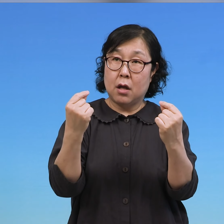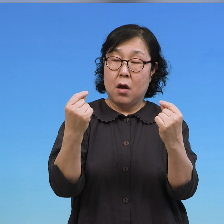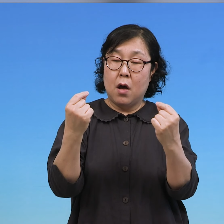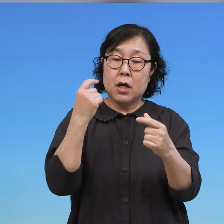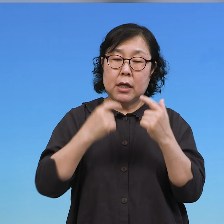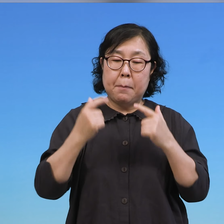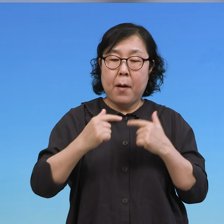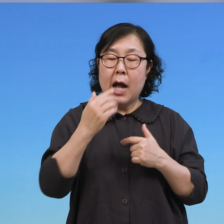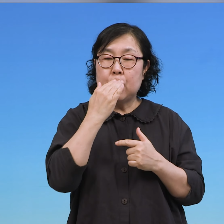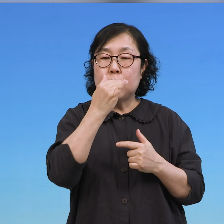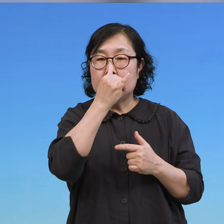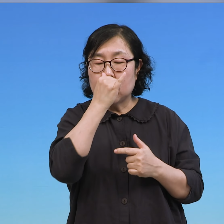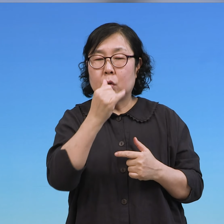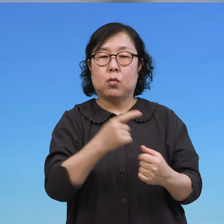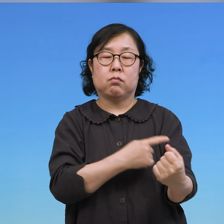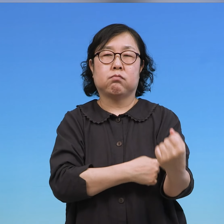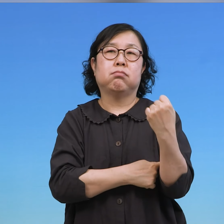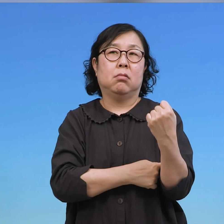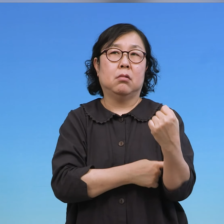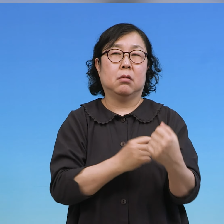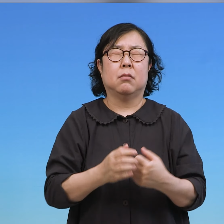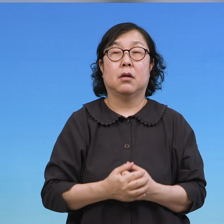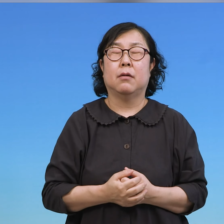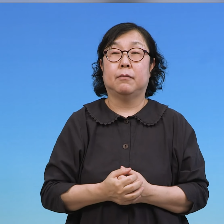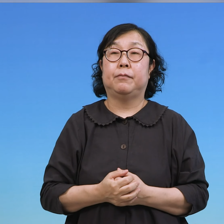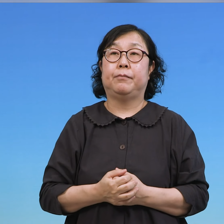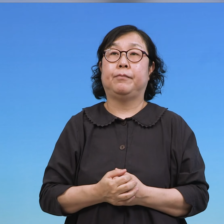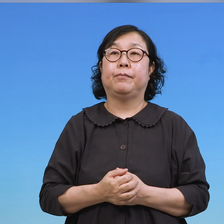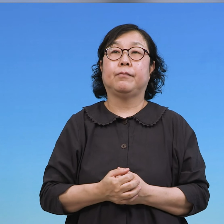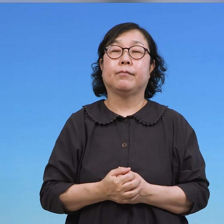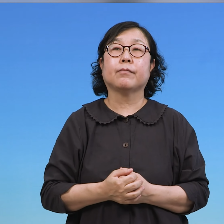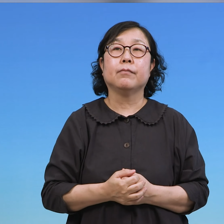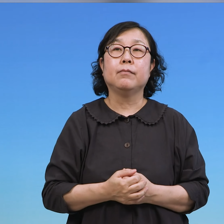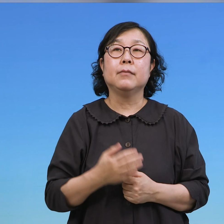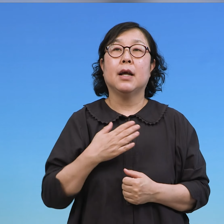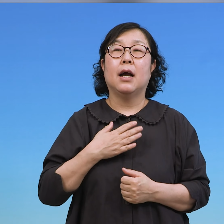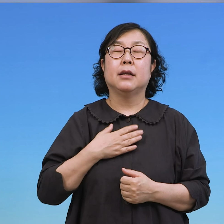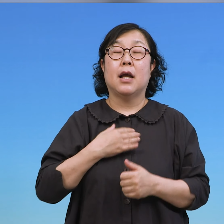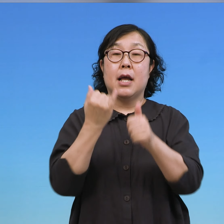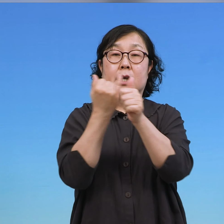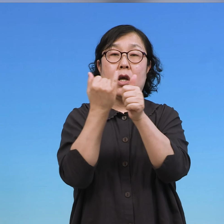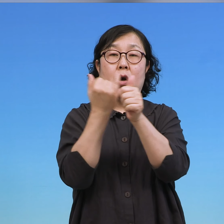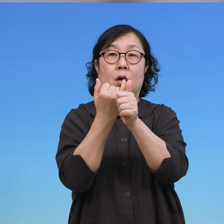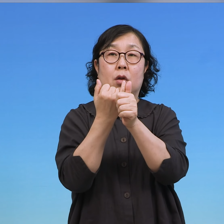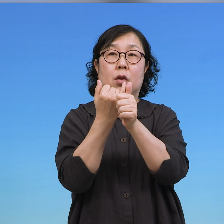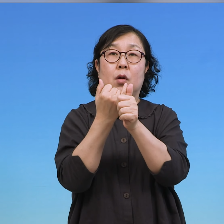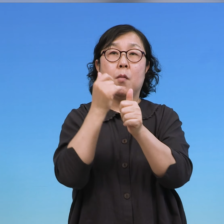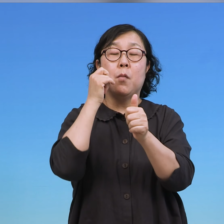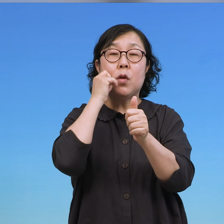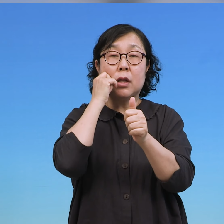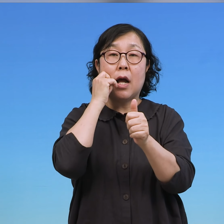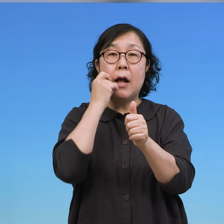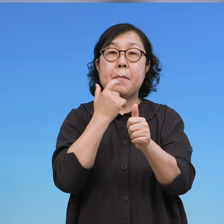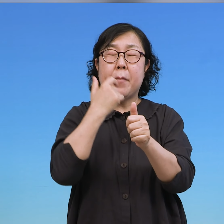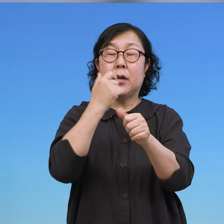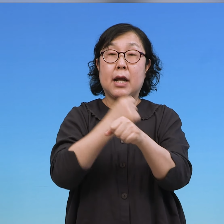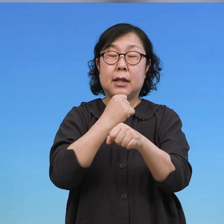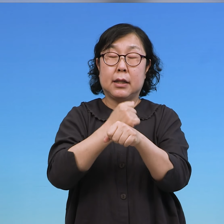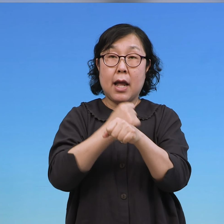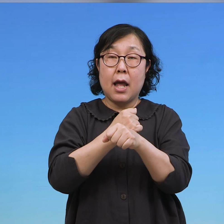있는 거, 이것도 실력이에요. 아까 제가 결혼 못할 뻔했는데